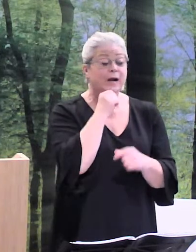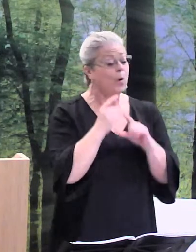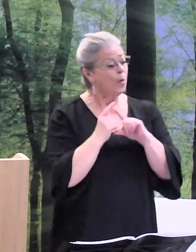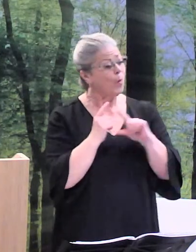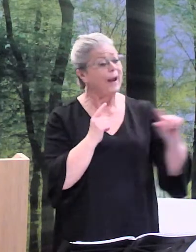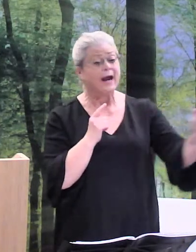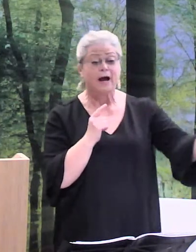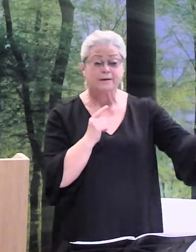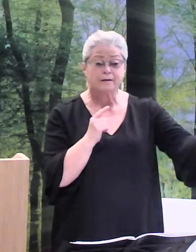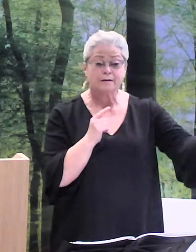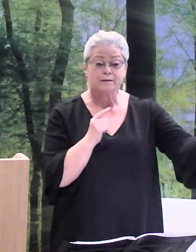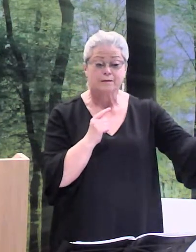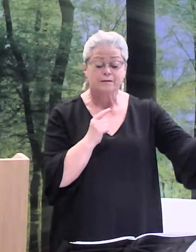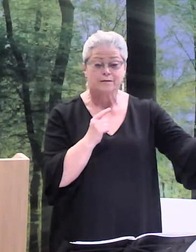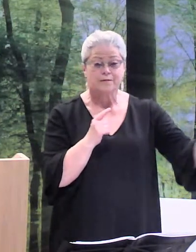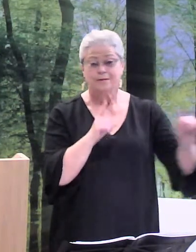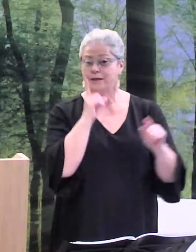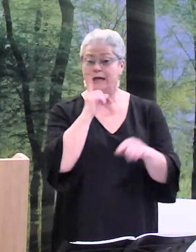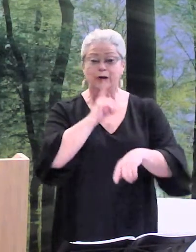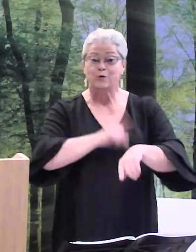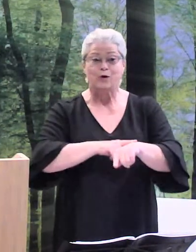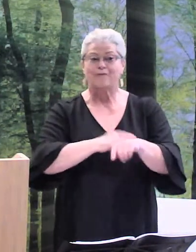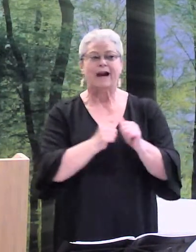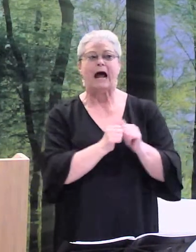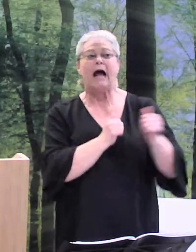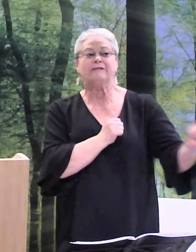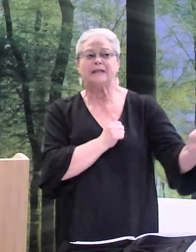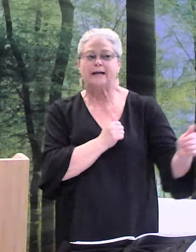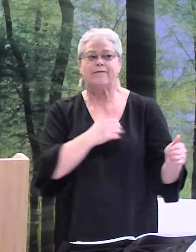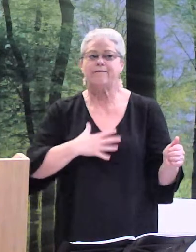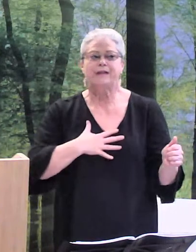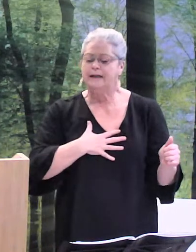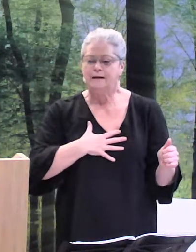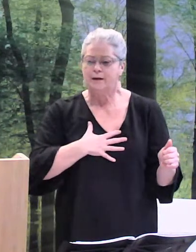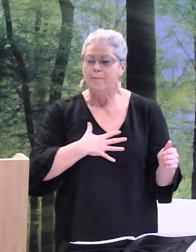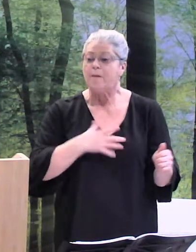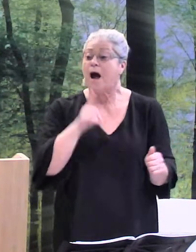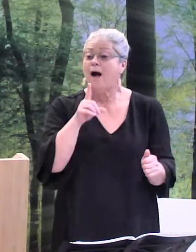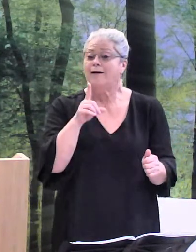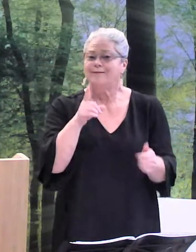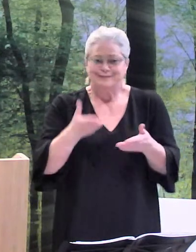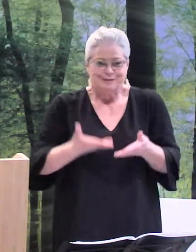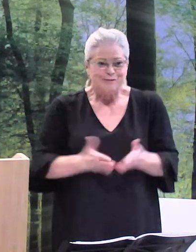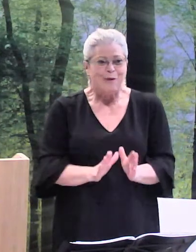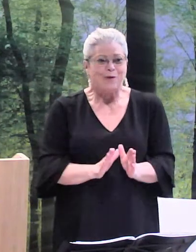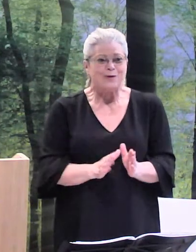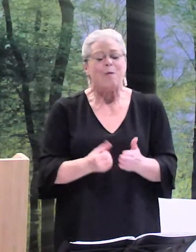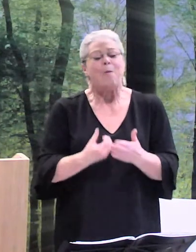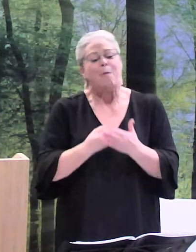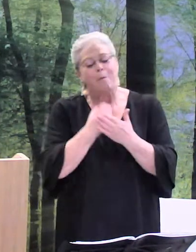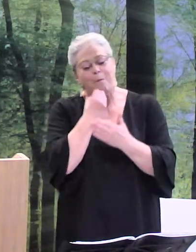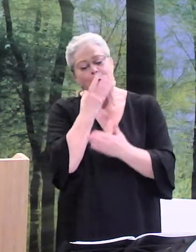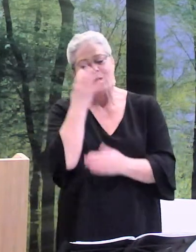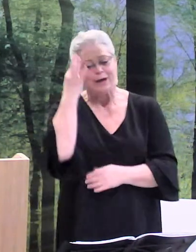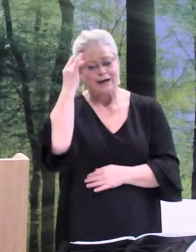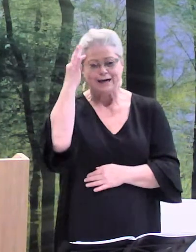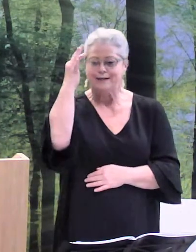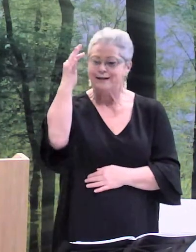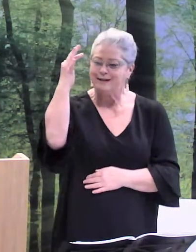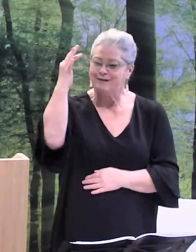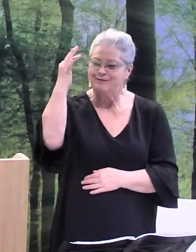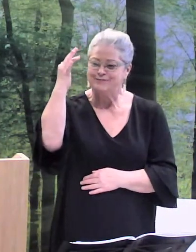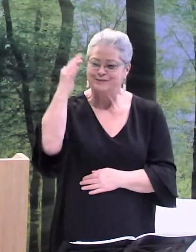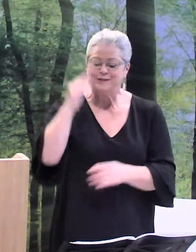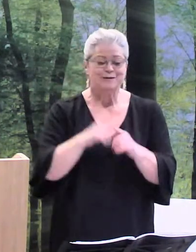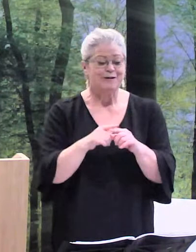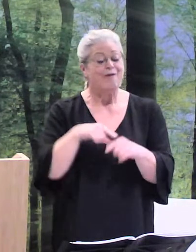van hier, laat dit dan geen uur zijn van afscheid en verdriet, maar laat het de geboorte zijn van mooie herinneringen.